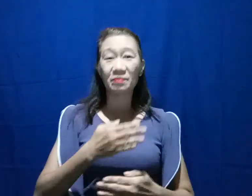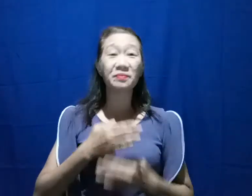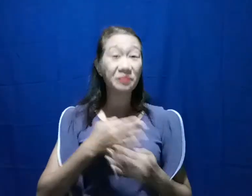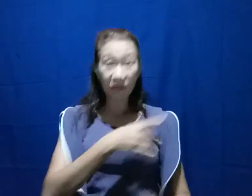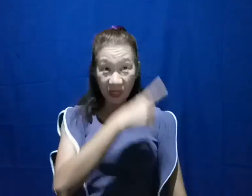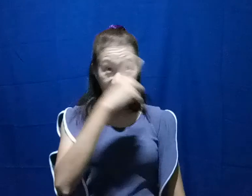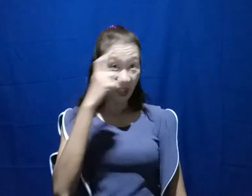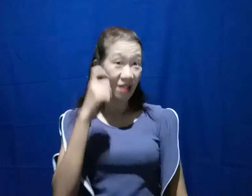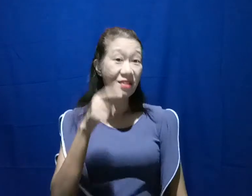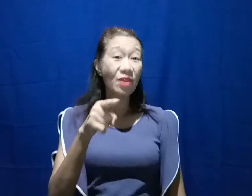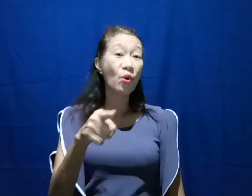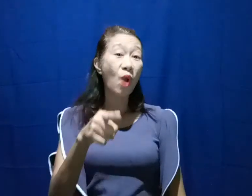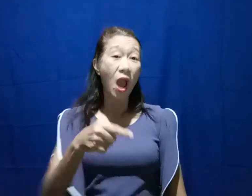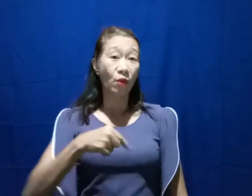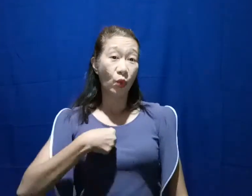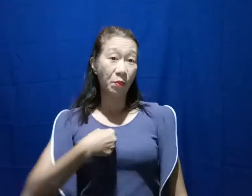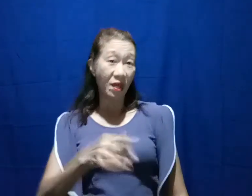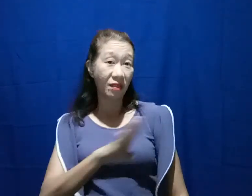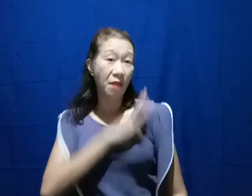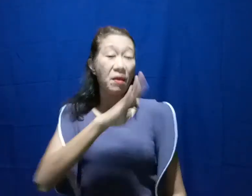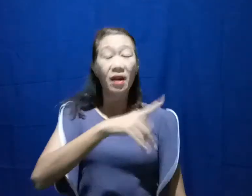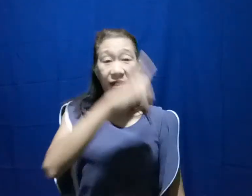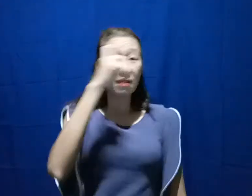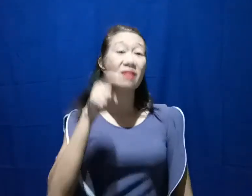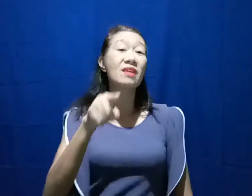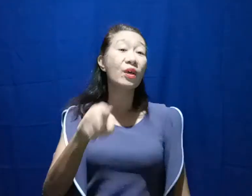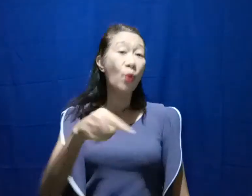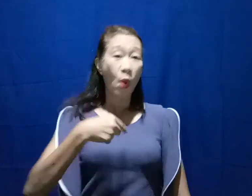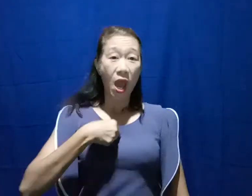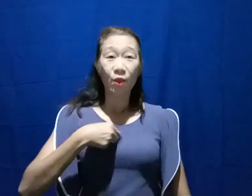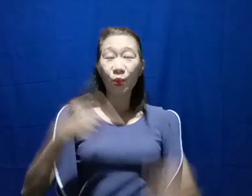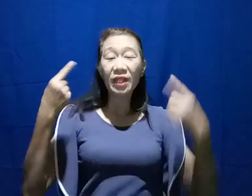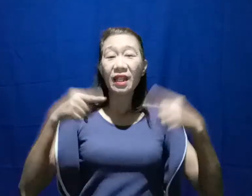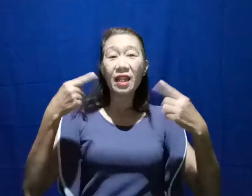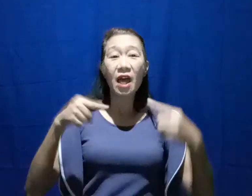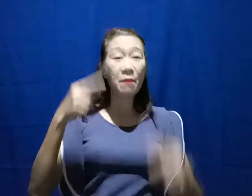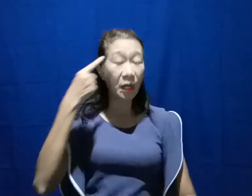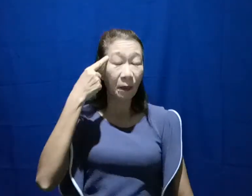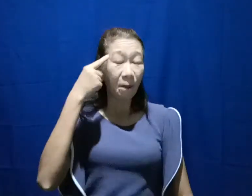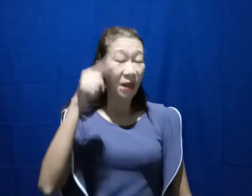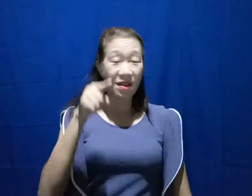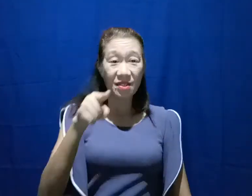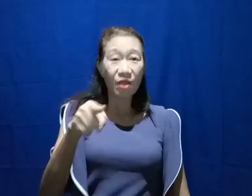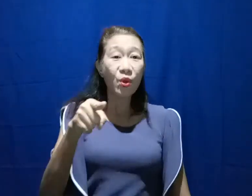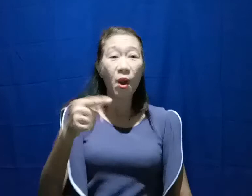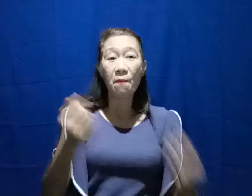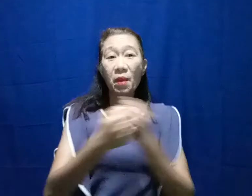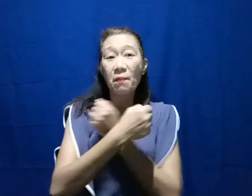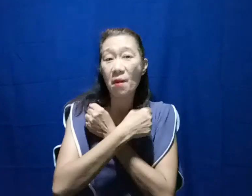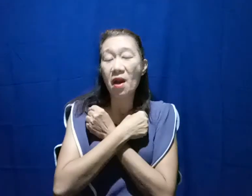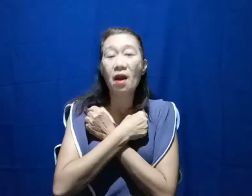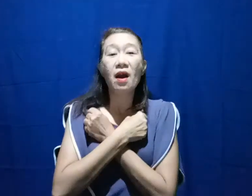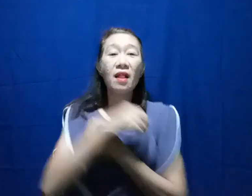Dahil sa loob ko'y matapang Dahil sa loob ko'y lalabang Para sa'yo, pagmamahal